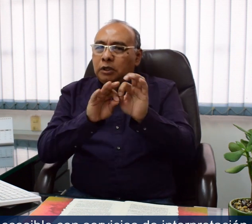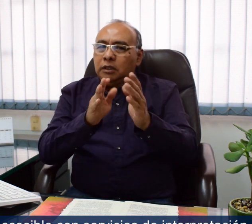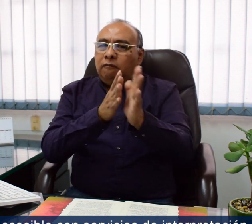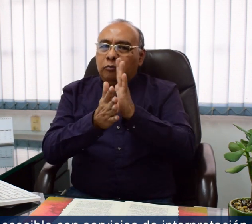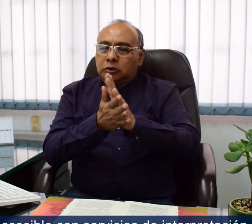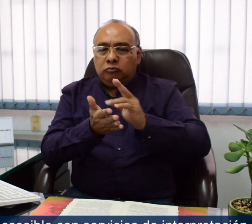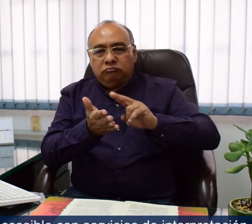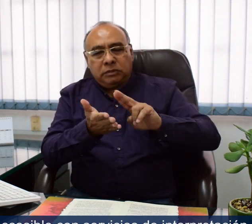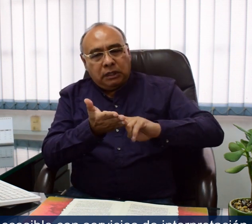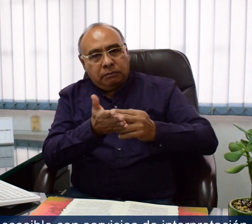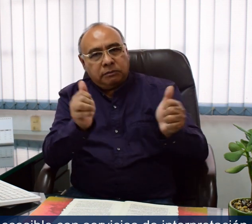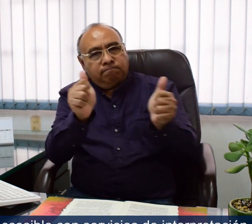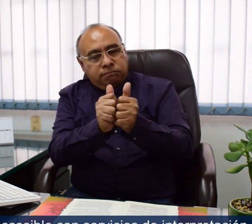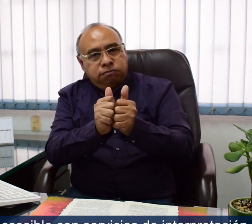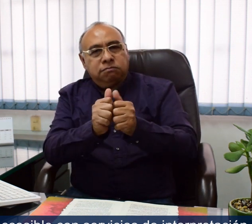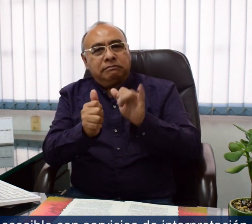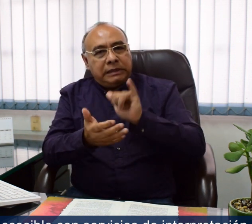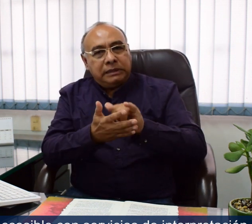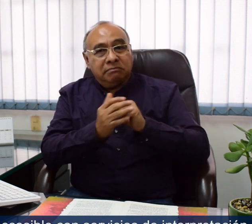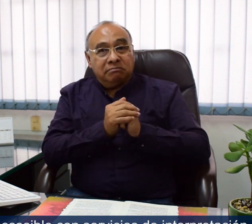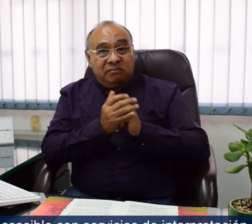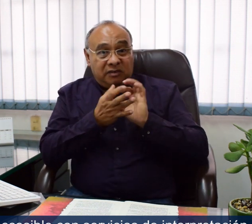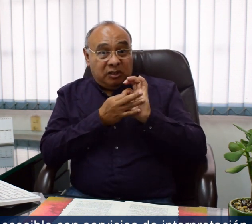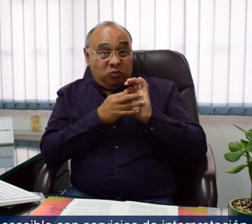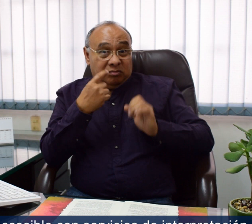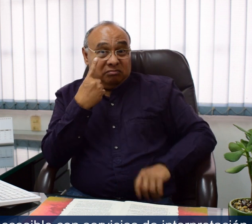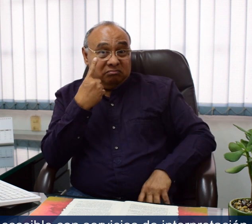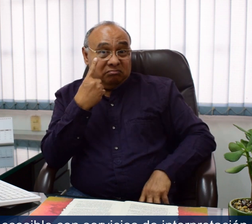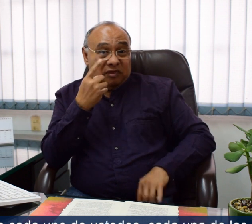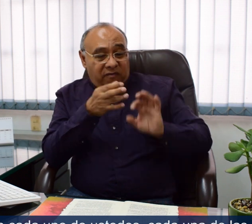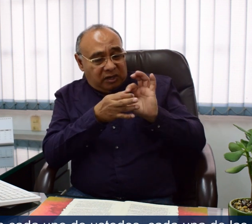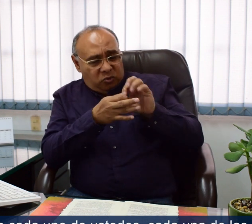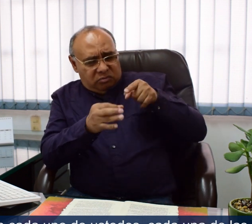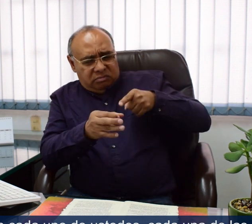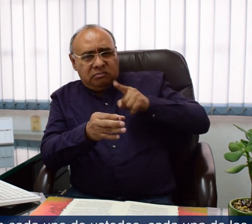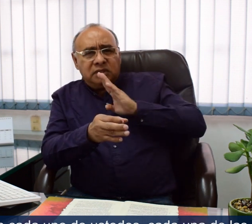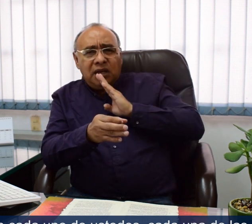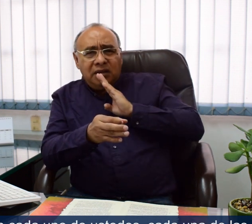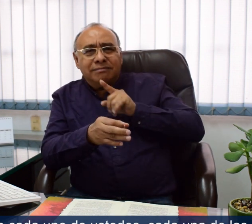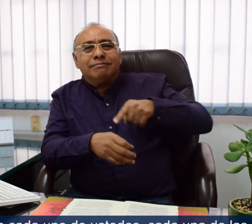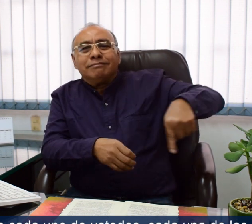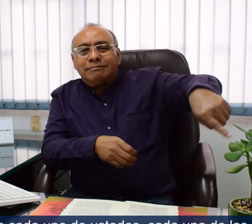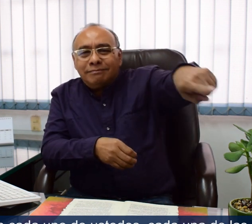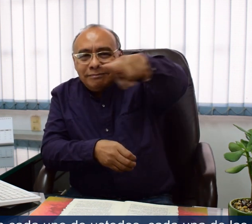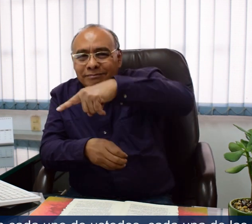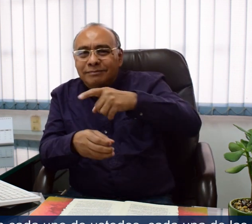servicios de interpretación. Pero esta tarea no es solo de FENASCOL. Contamos con cada uno de ustedes,